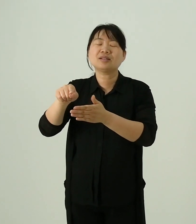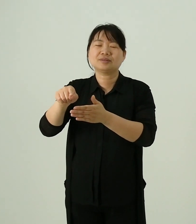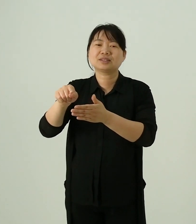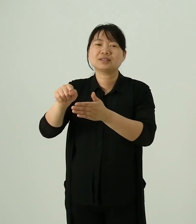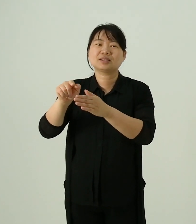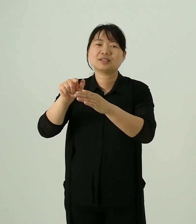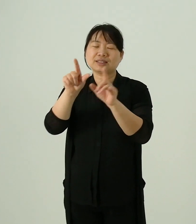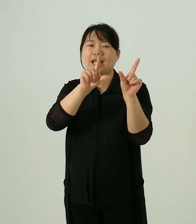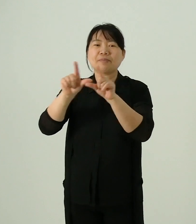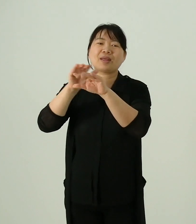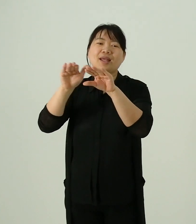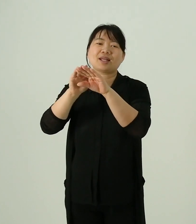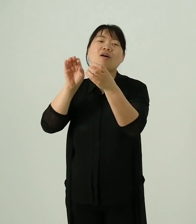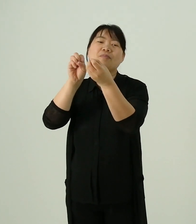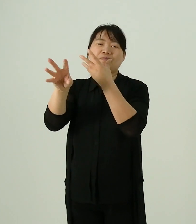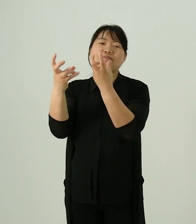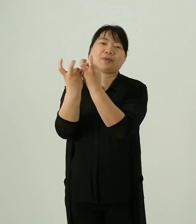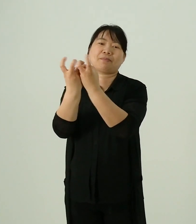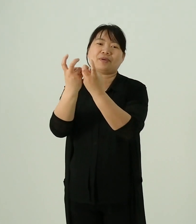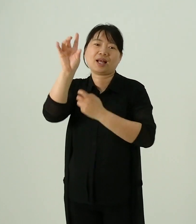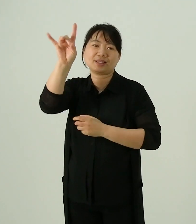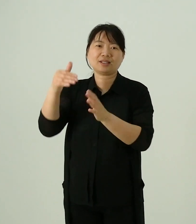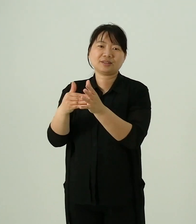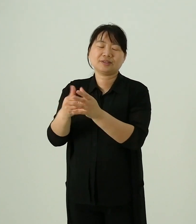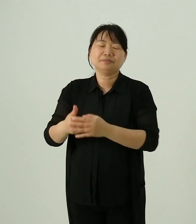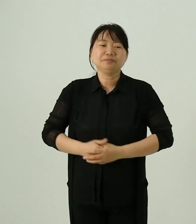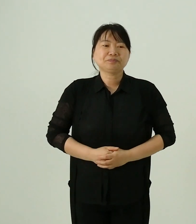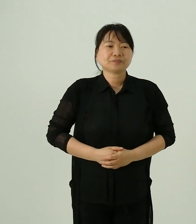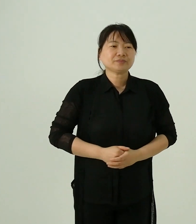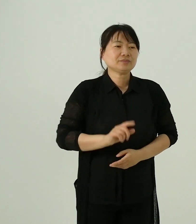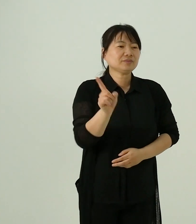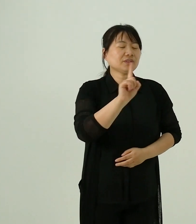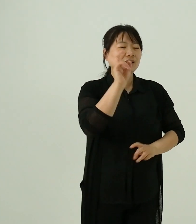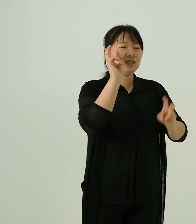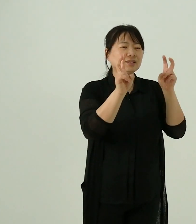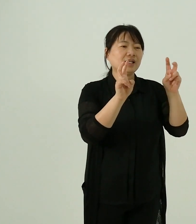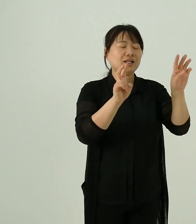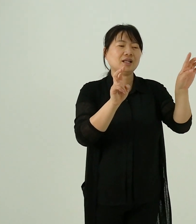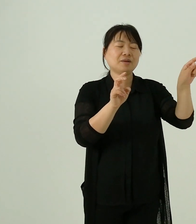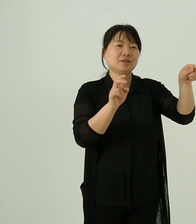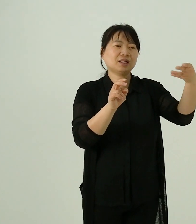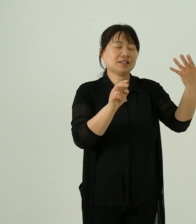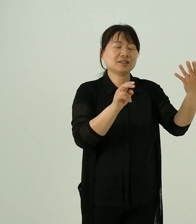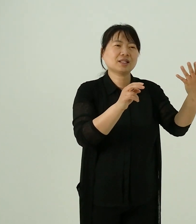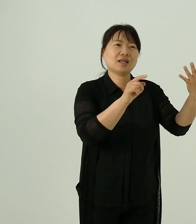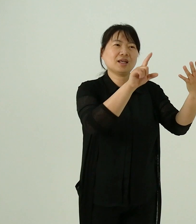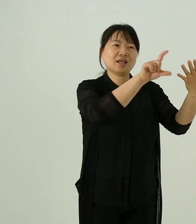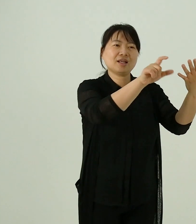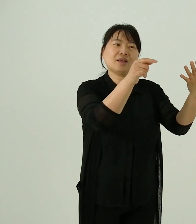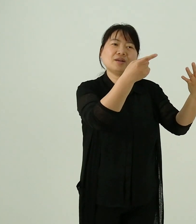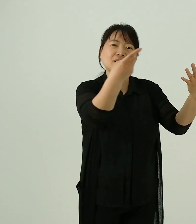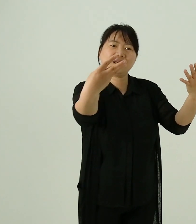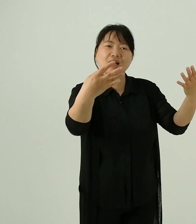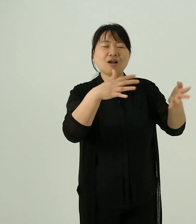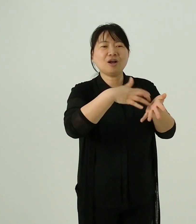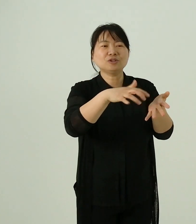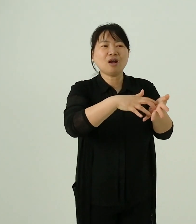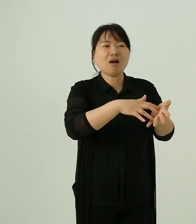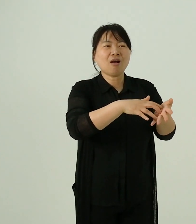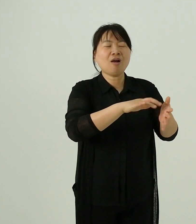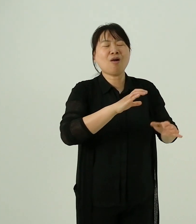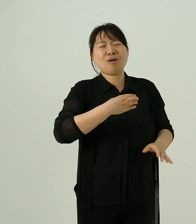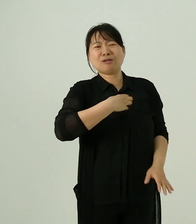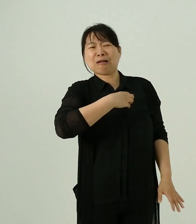현실이었어요. 어느 회사 몇백 대 몇이다, 1이다. 그 수치의 위력에